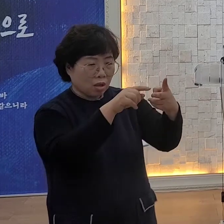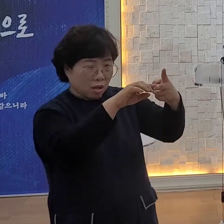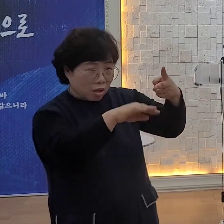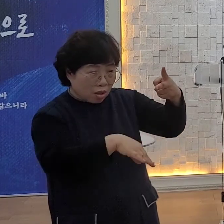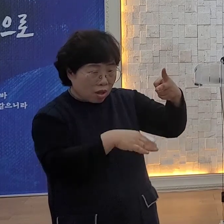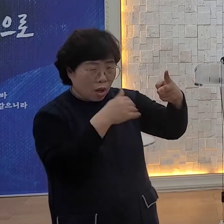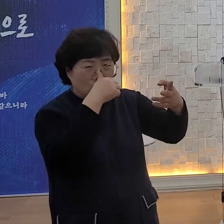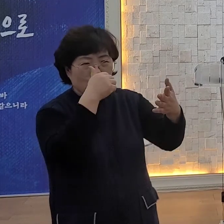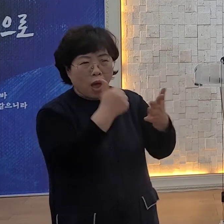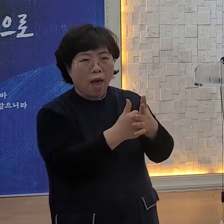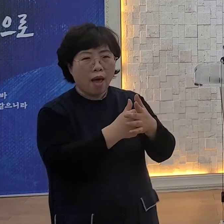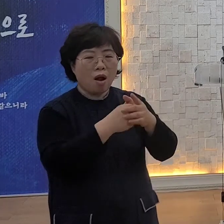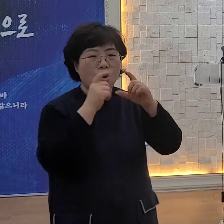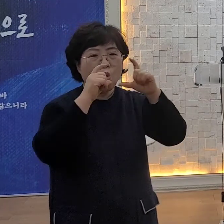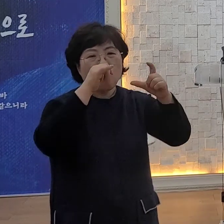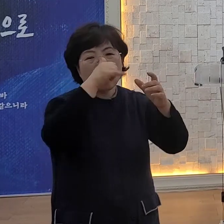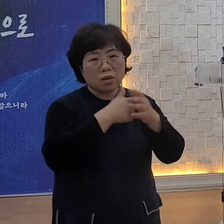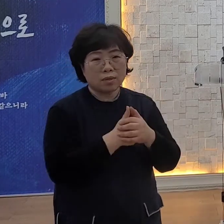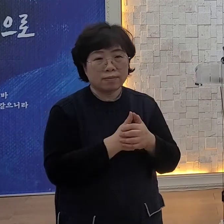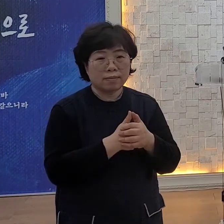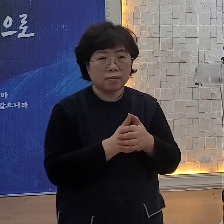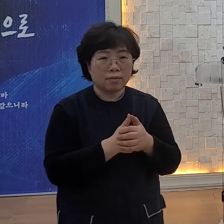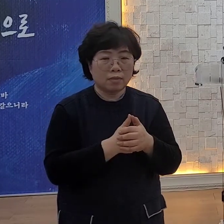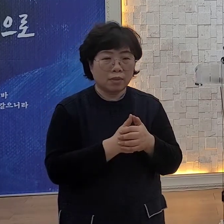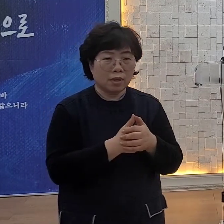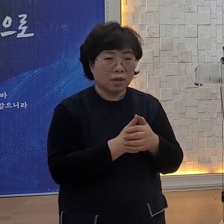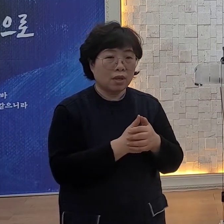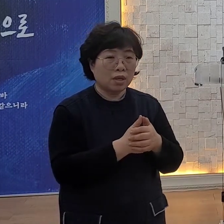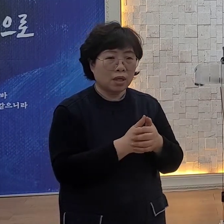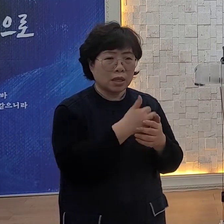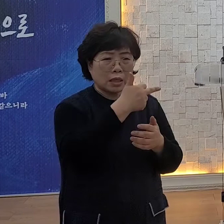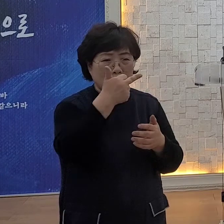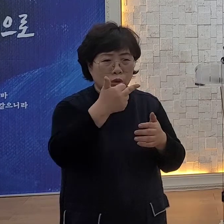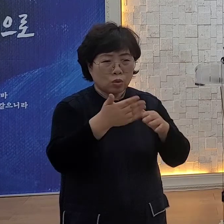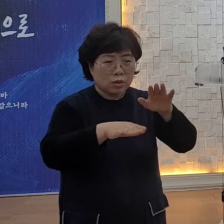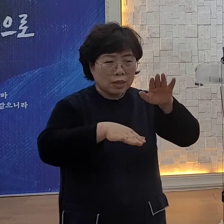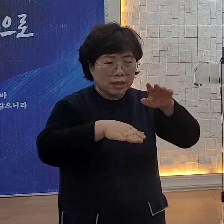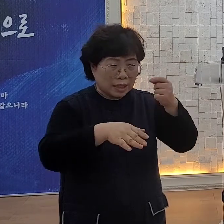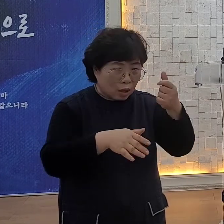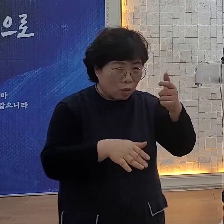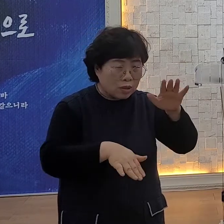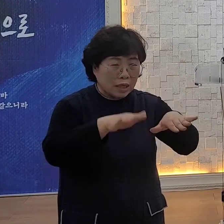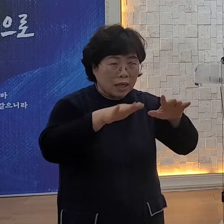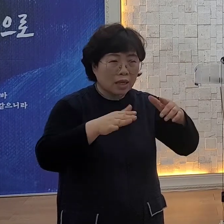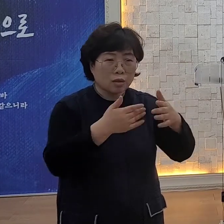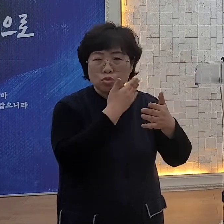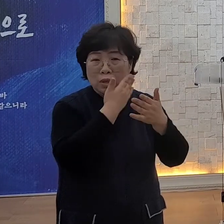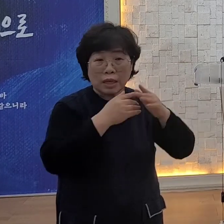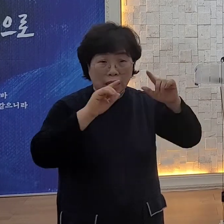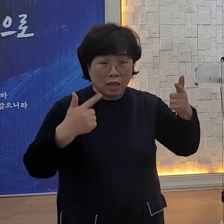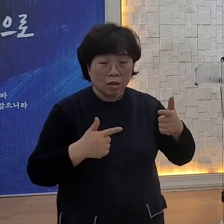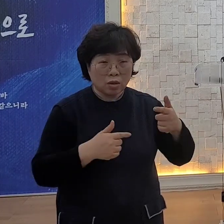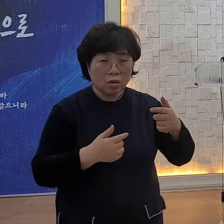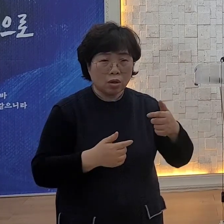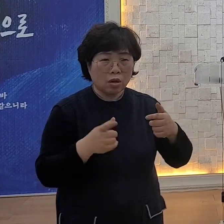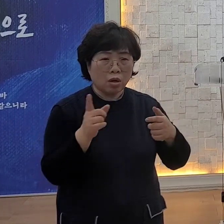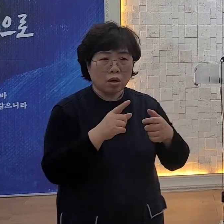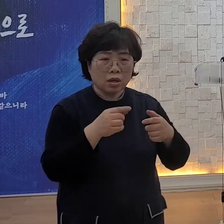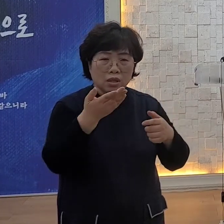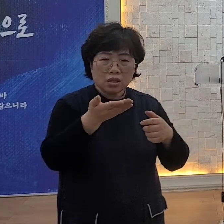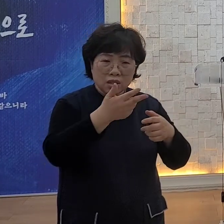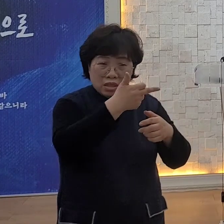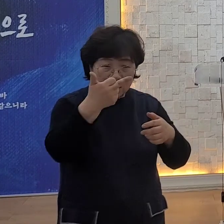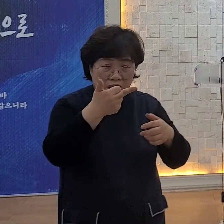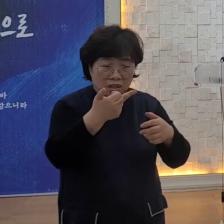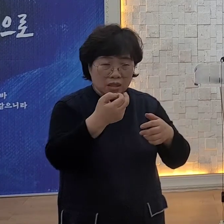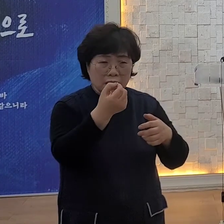근데 이거 별거 아니라고 생각하기 때문에 아니 너무 큰 죄에 비해서 이거 별거 아니라고 생각하는 이 마음이 우리 마음 가운데 영적인